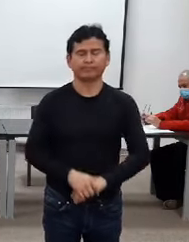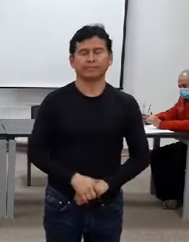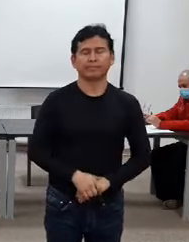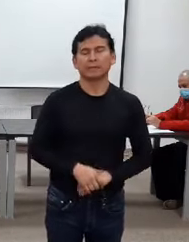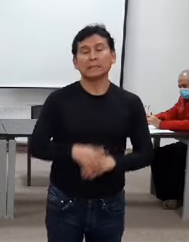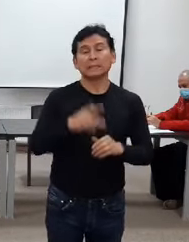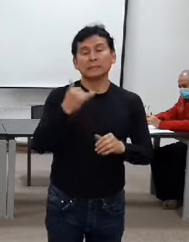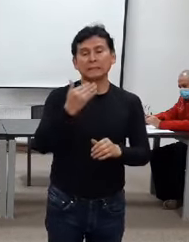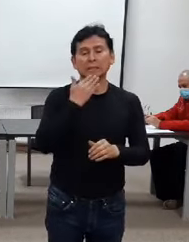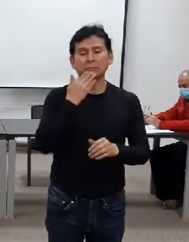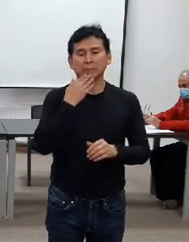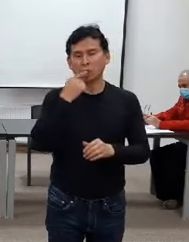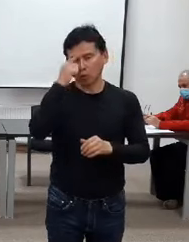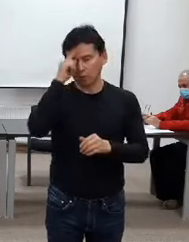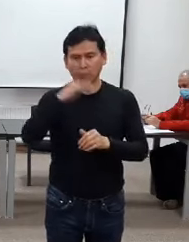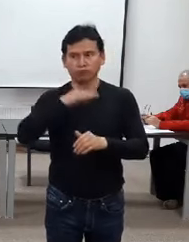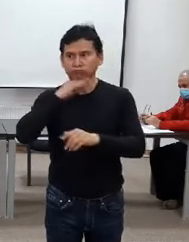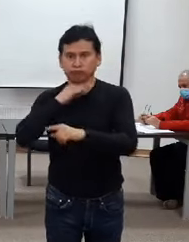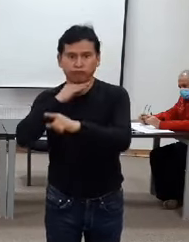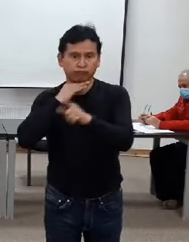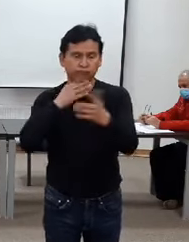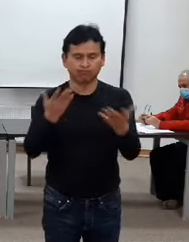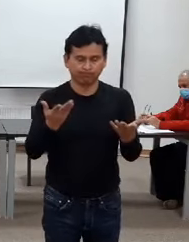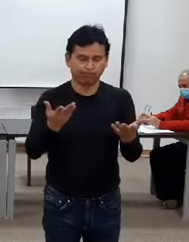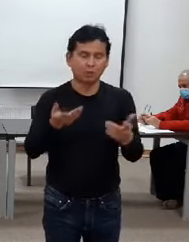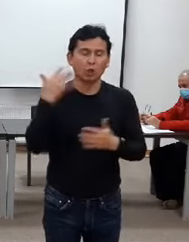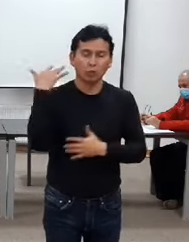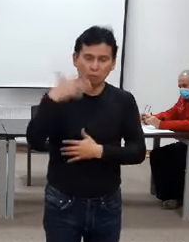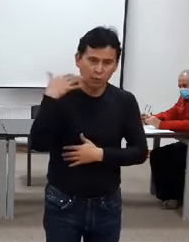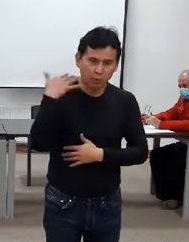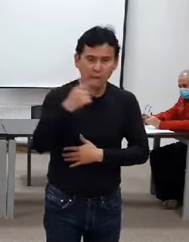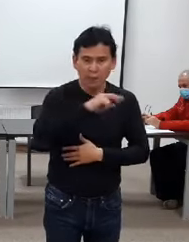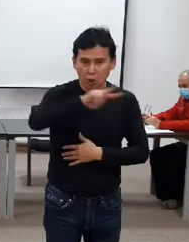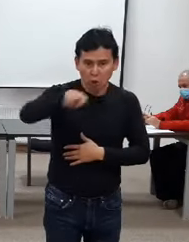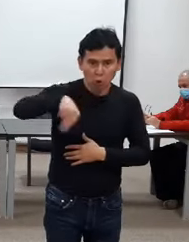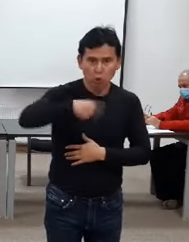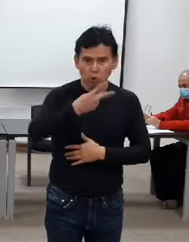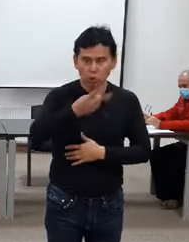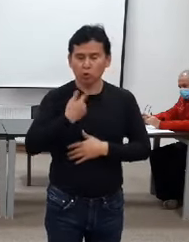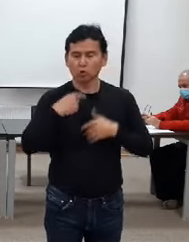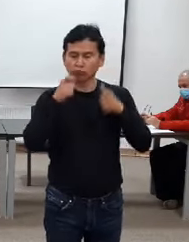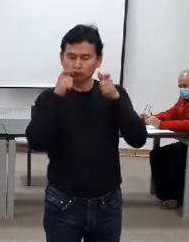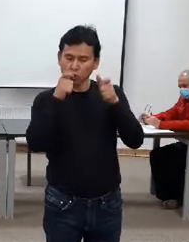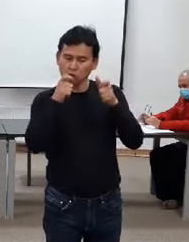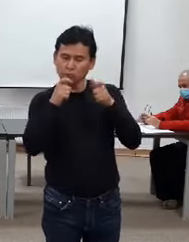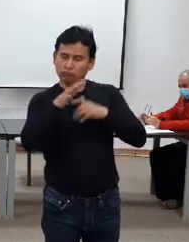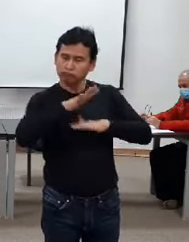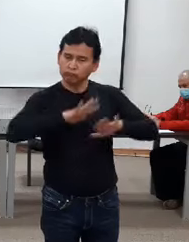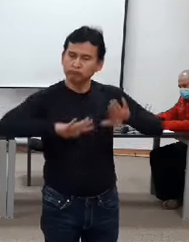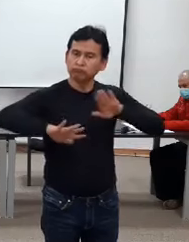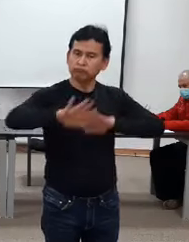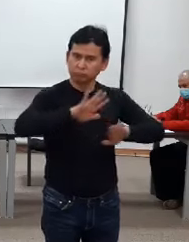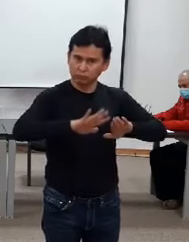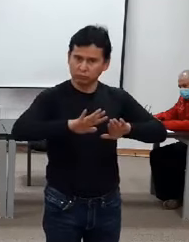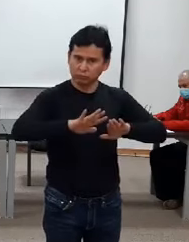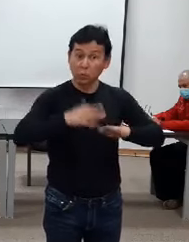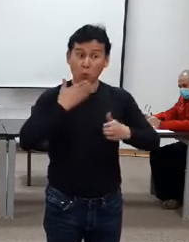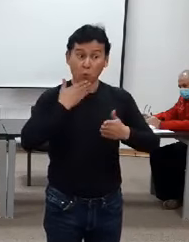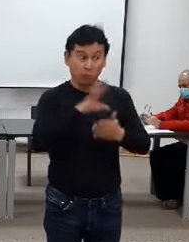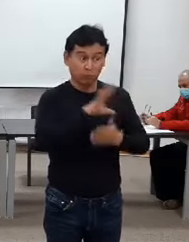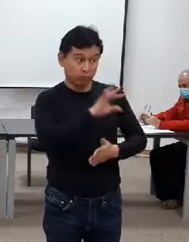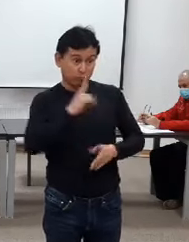capacidad a el control de las pandemias. Lo importante es que nosotros lo mantengamos controlado, que cada vez que existe un caso